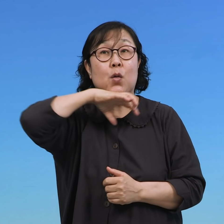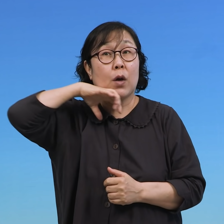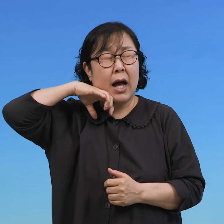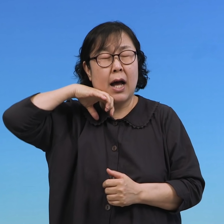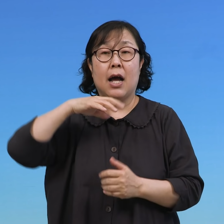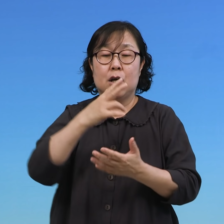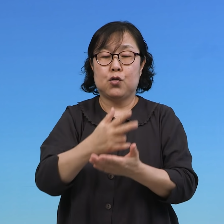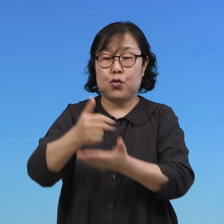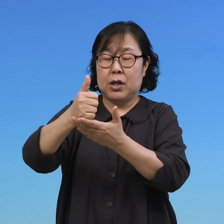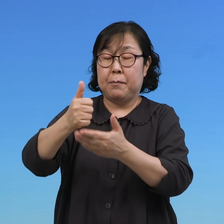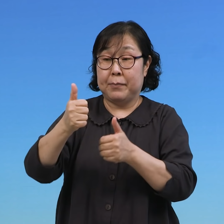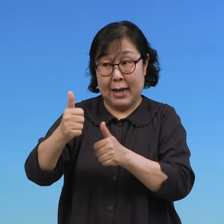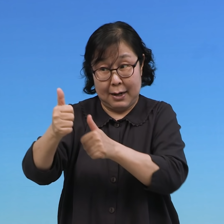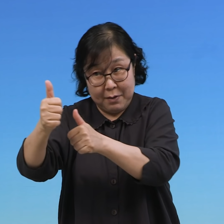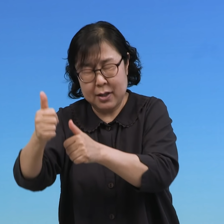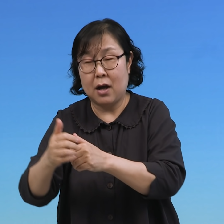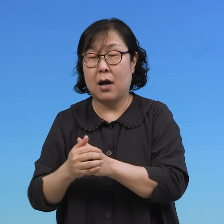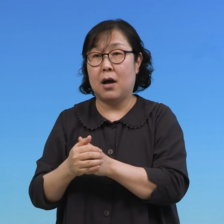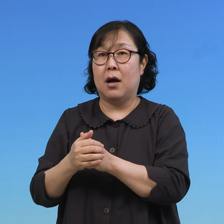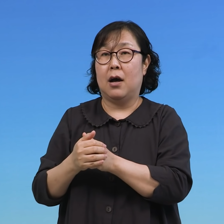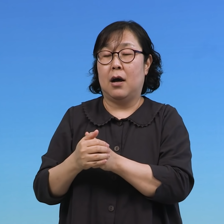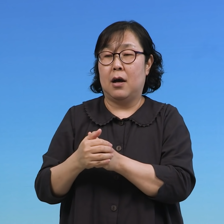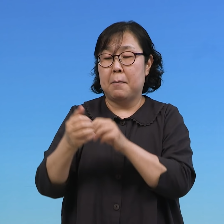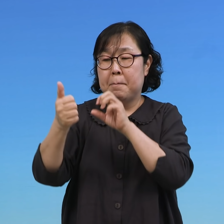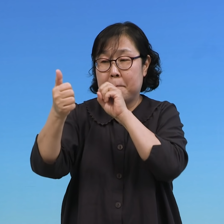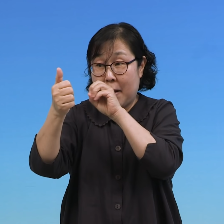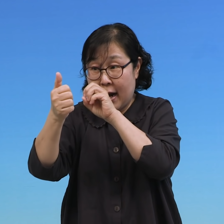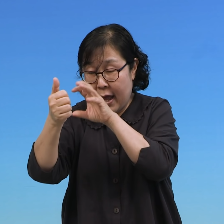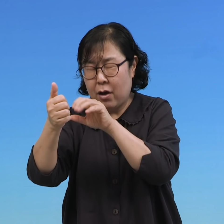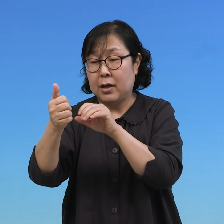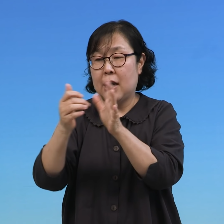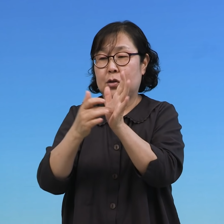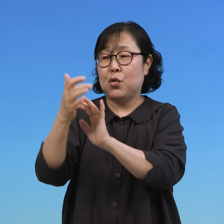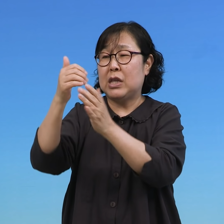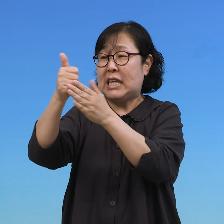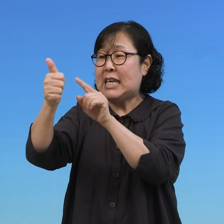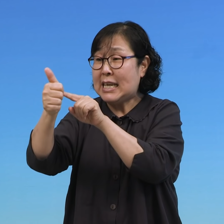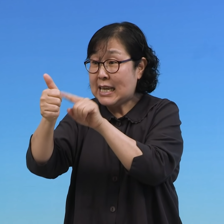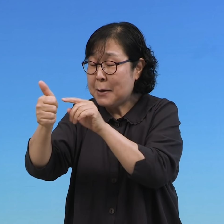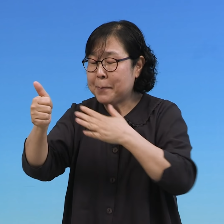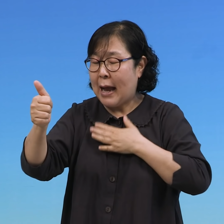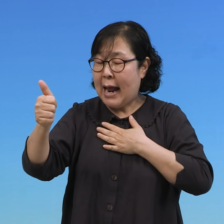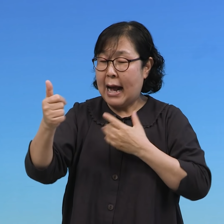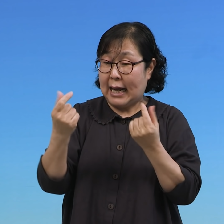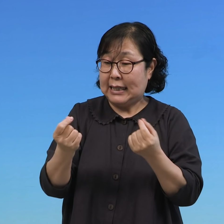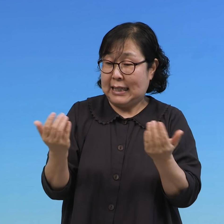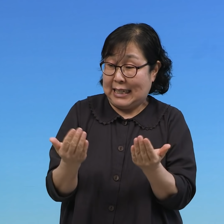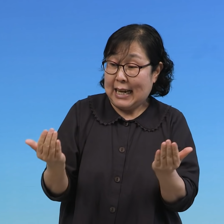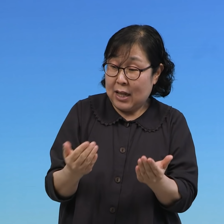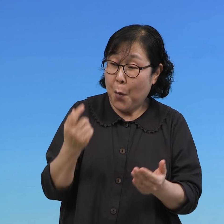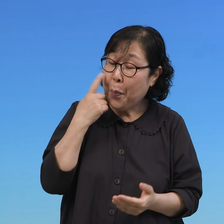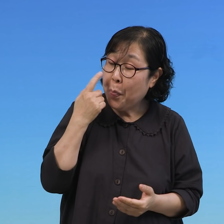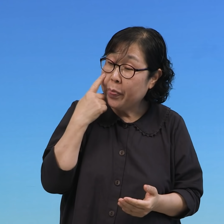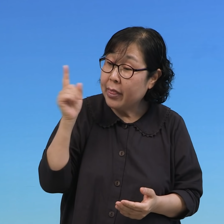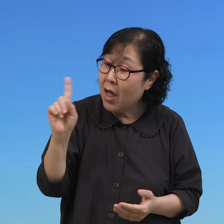베드로가 주님을 따르면서 계속 주님 따라다니면서 하는 말이 이 쪼르는 거예요. 예수님 나랑